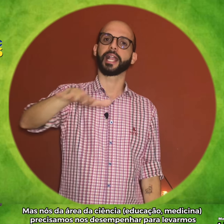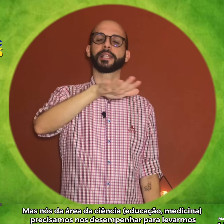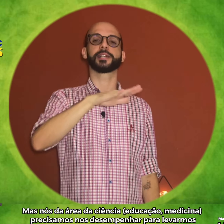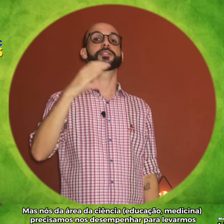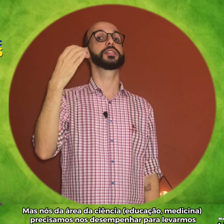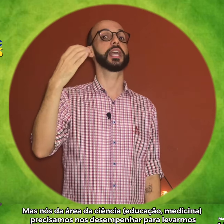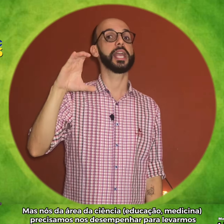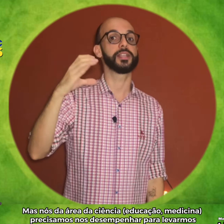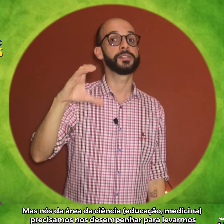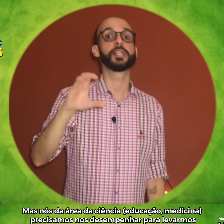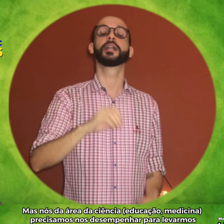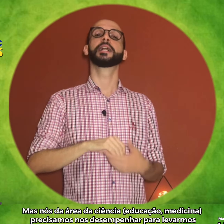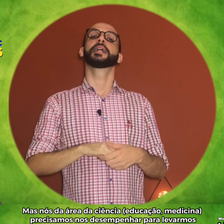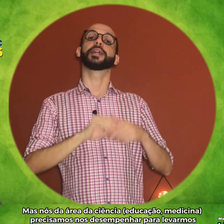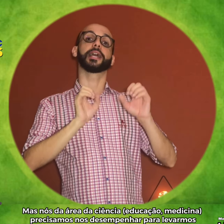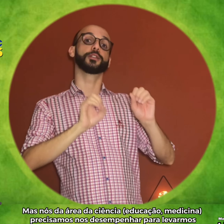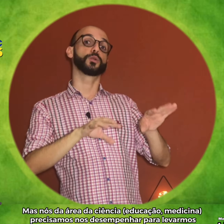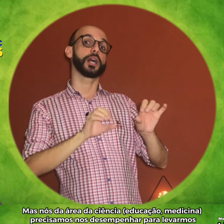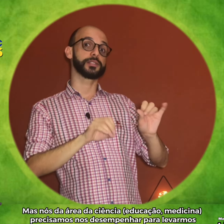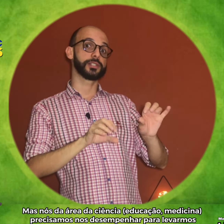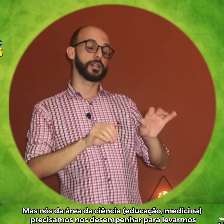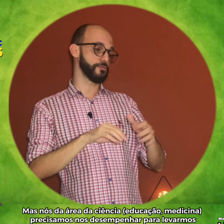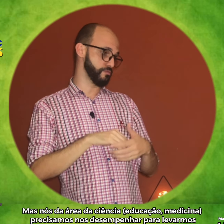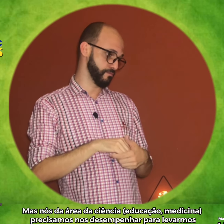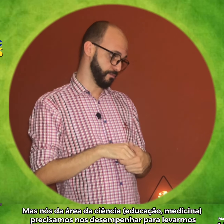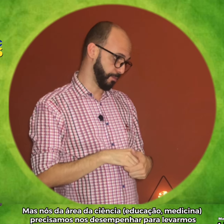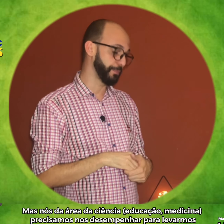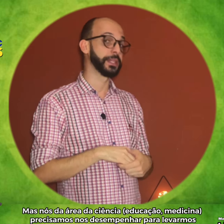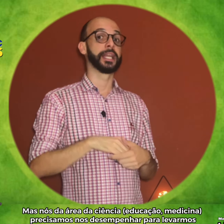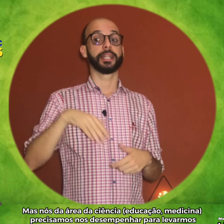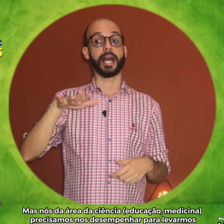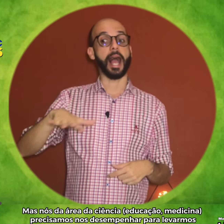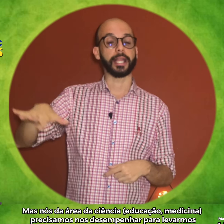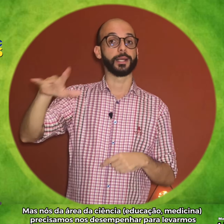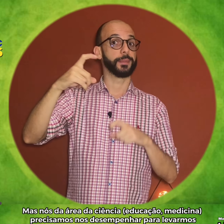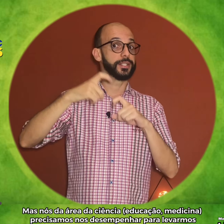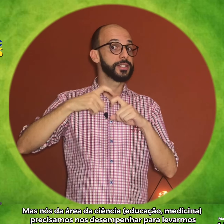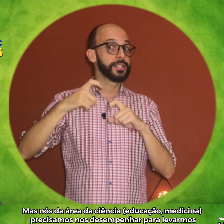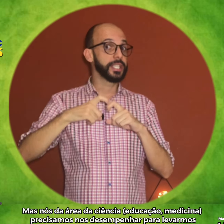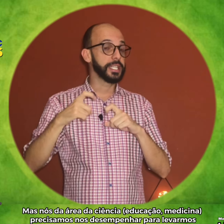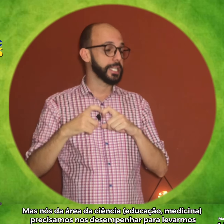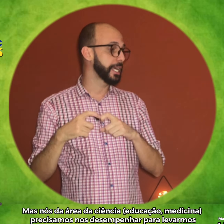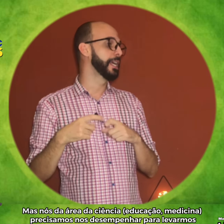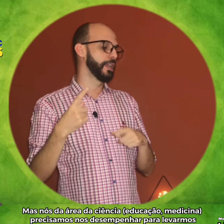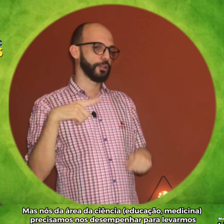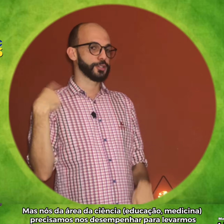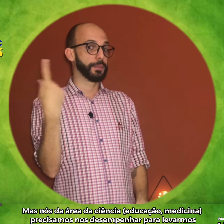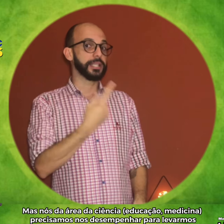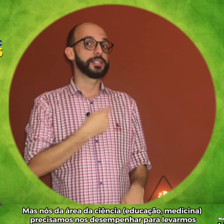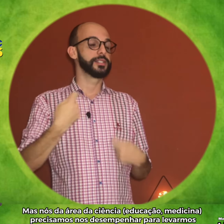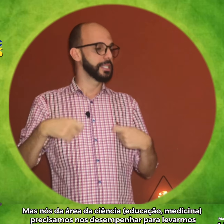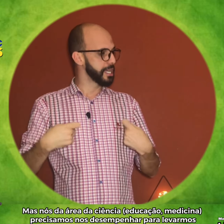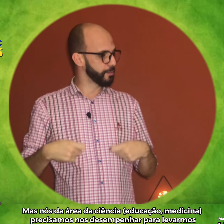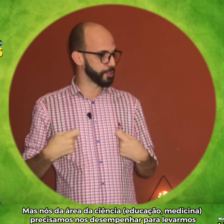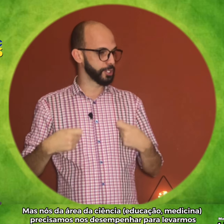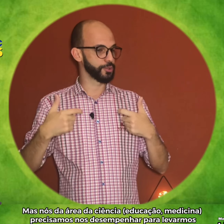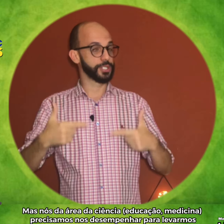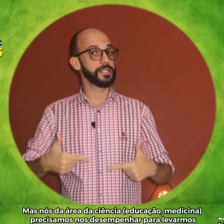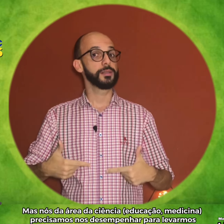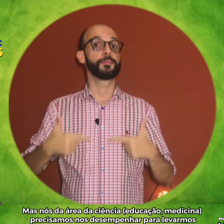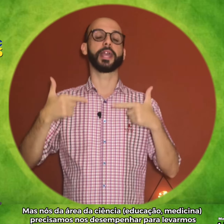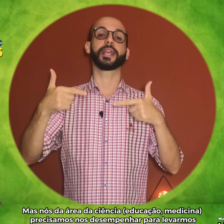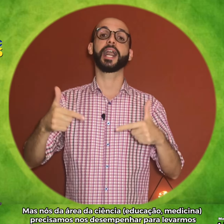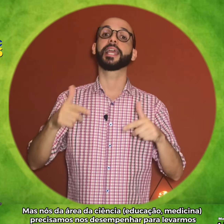da área da ciência, da educação, na área da medicina, nós precisamos